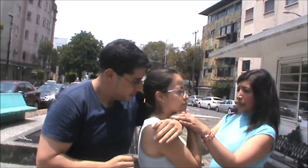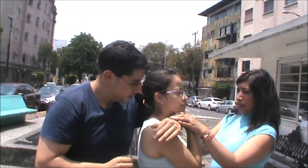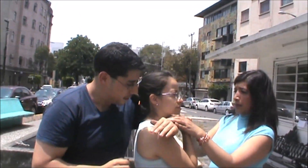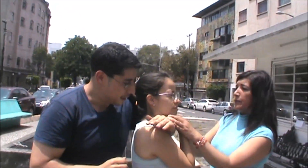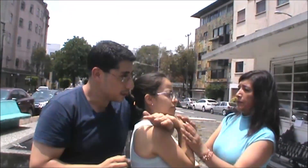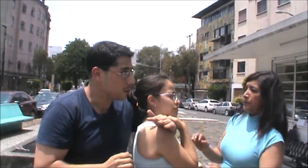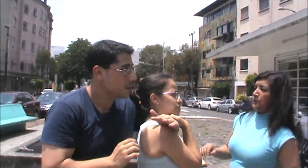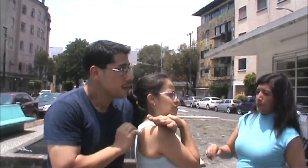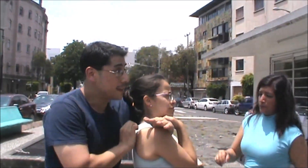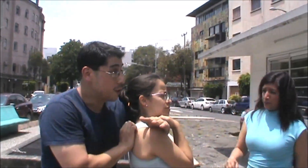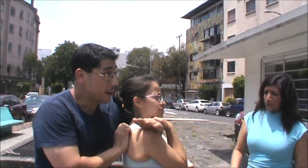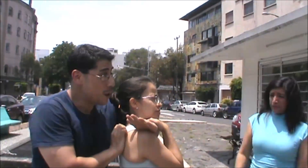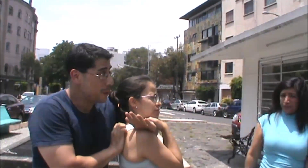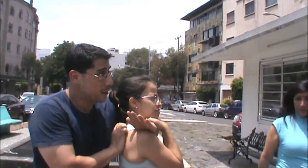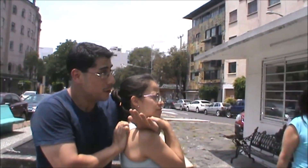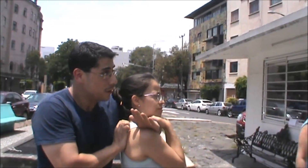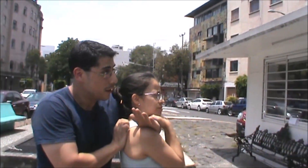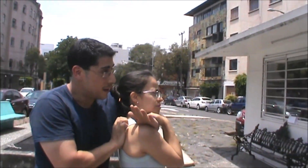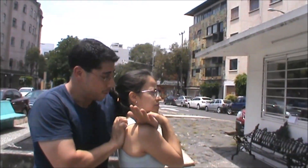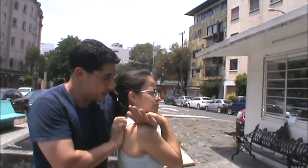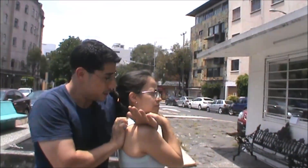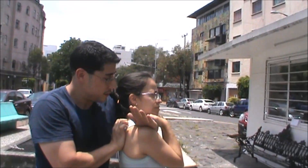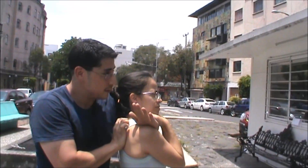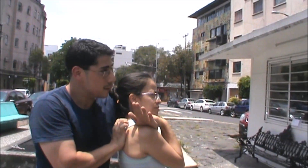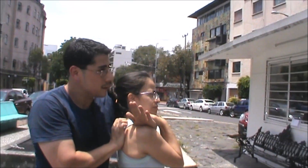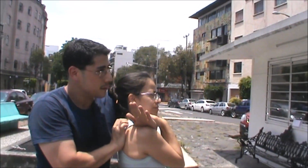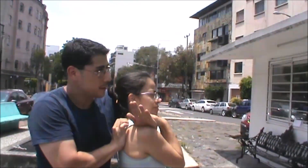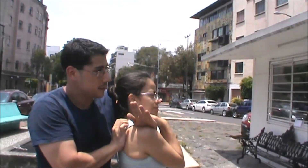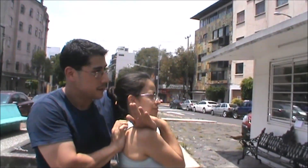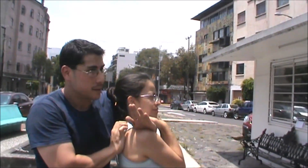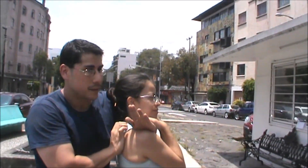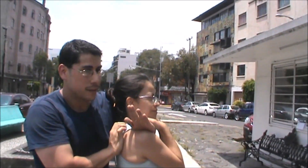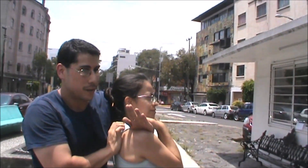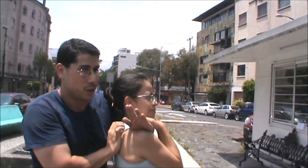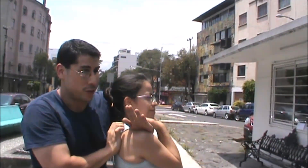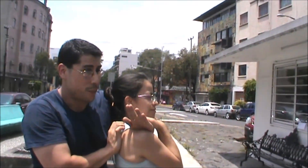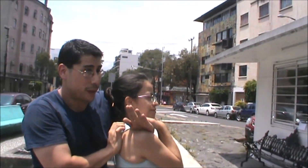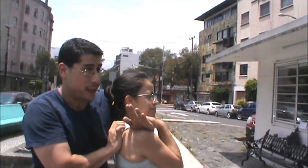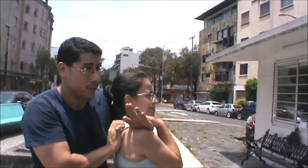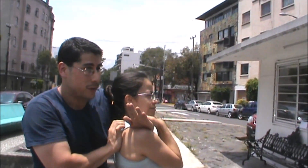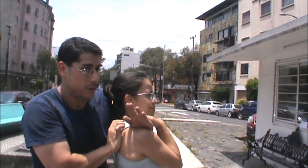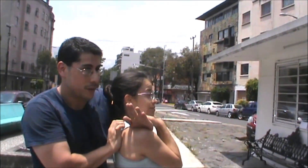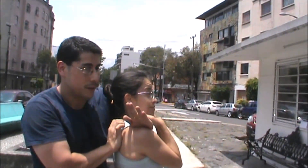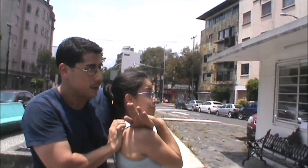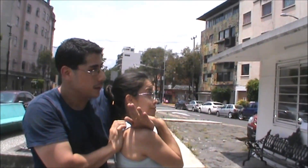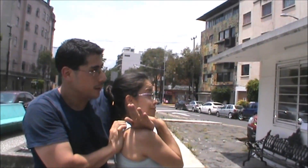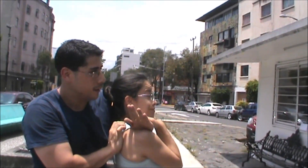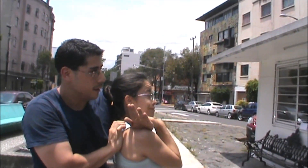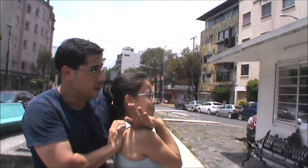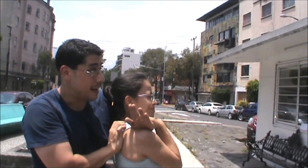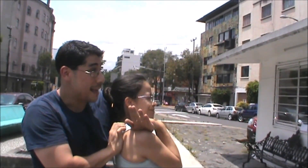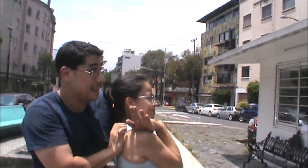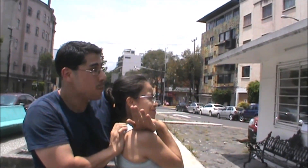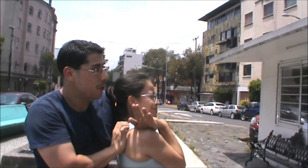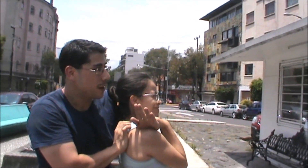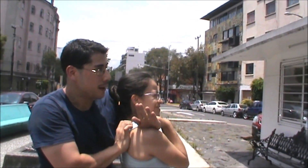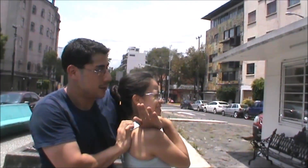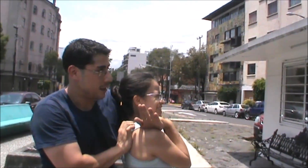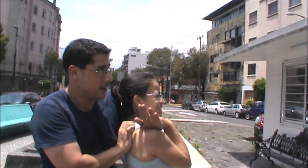Así. ¿Sí? Exacto. Así. Si yo aquí aprieto, las cosas, ya no tiene. Yo estoy apretando. Y le da tiempo de reaccionar.